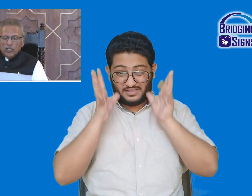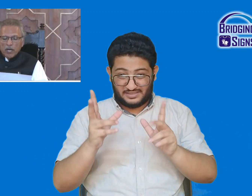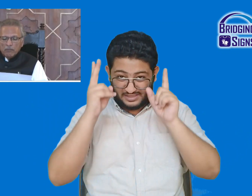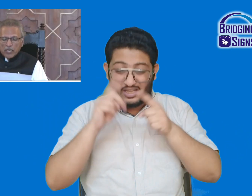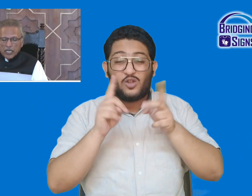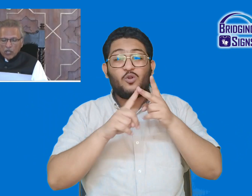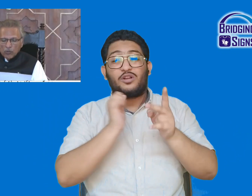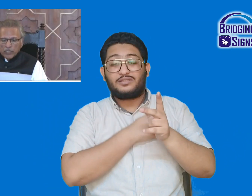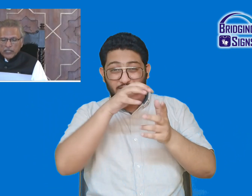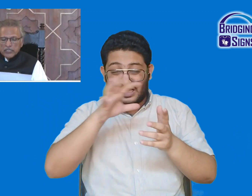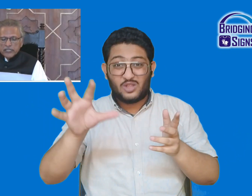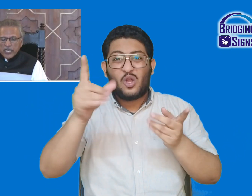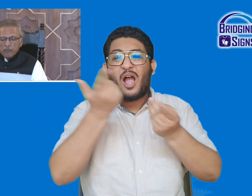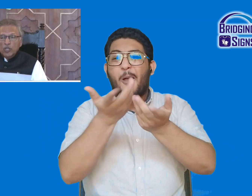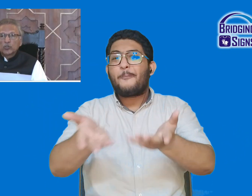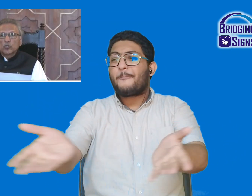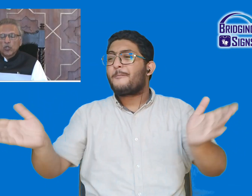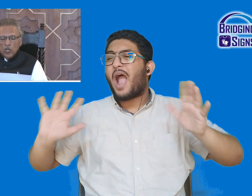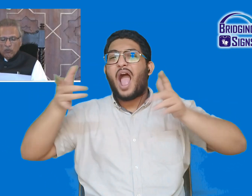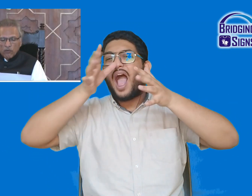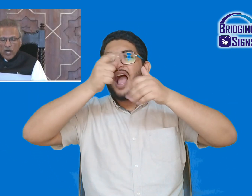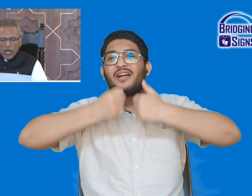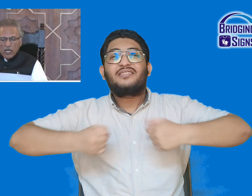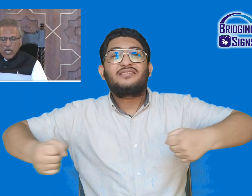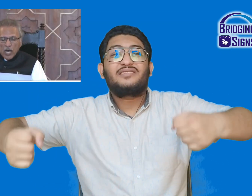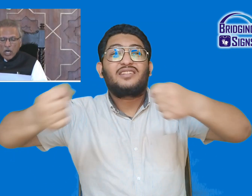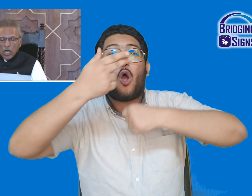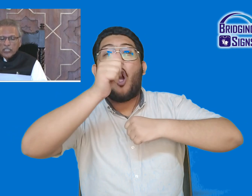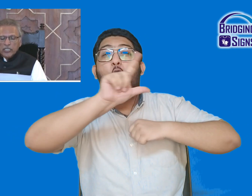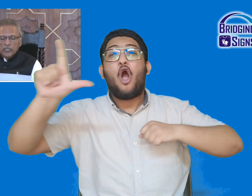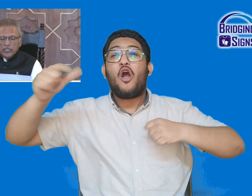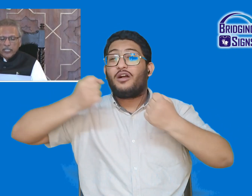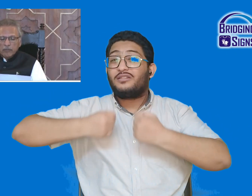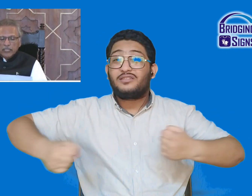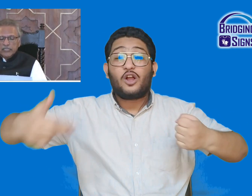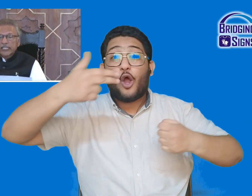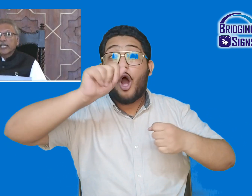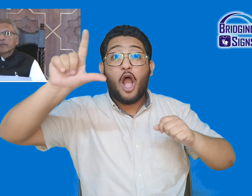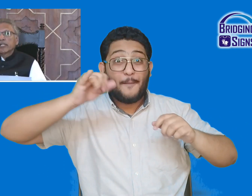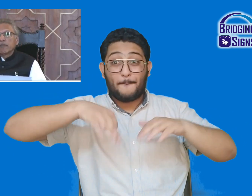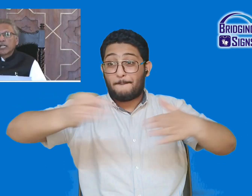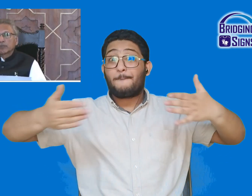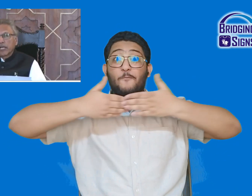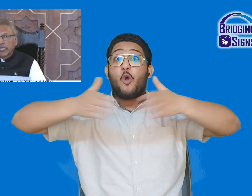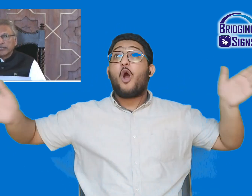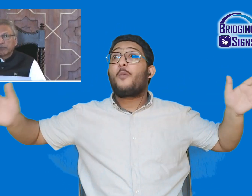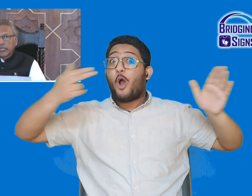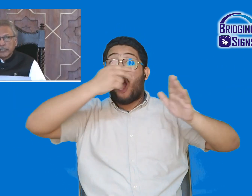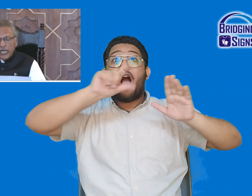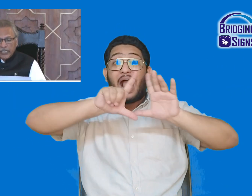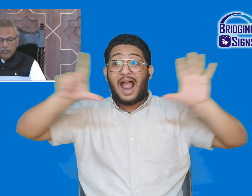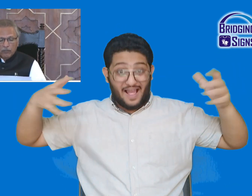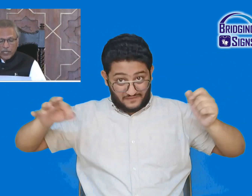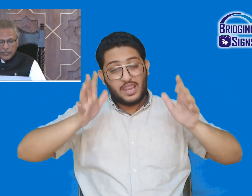مساجد اور امام بارگاہوں میں صحن موجود ہو وہاں ہال کے اندر نہیں بلکہ صحن میں نماز